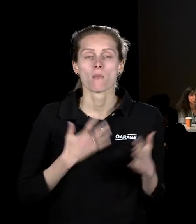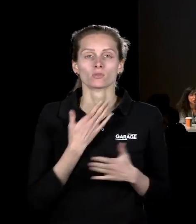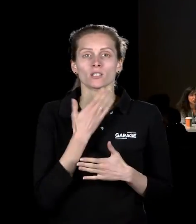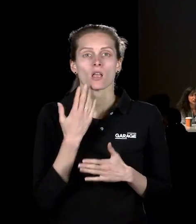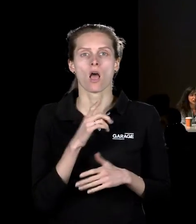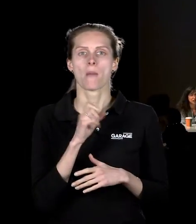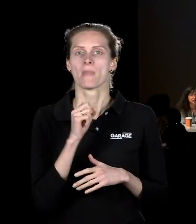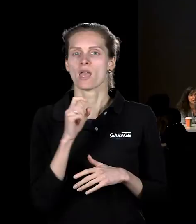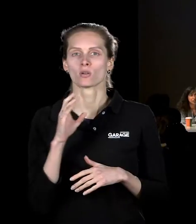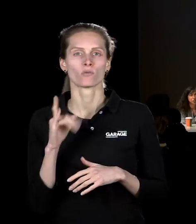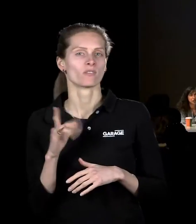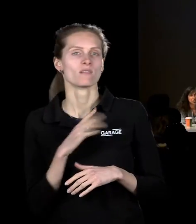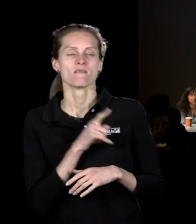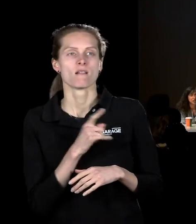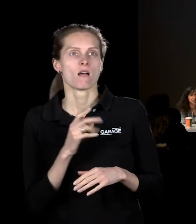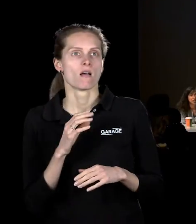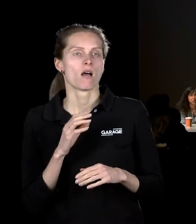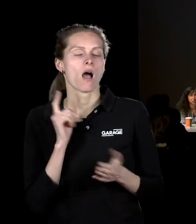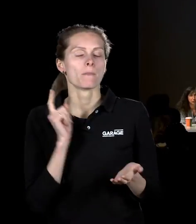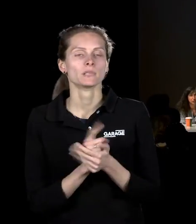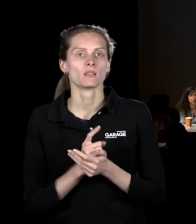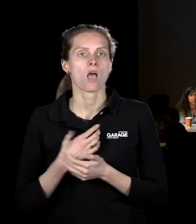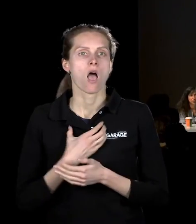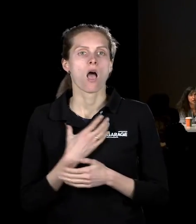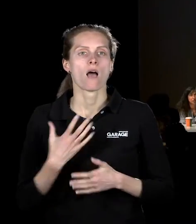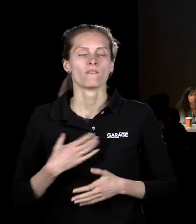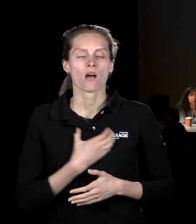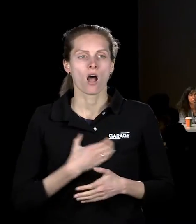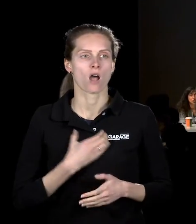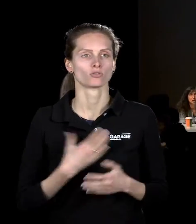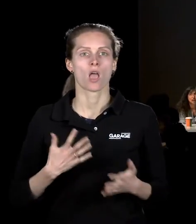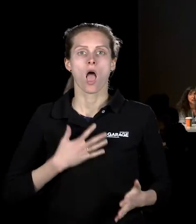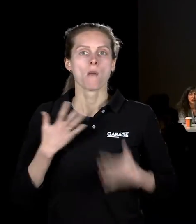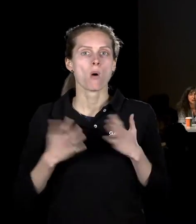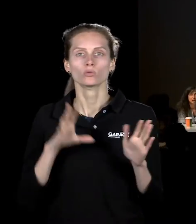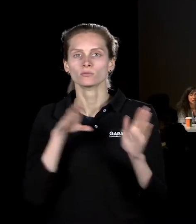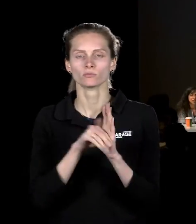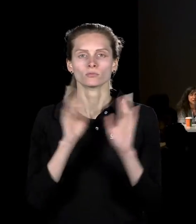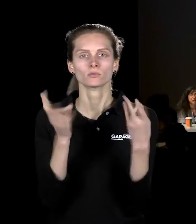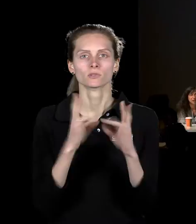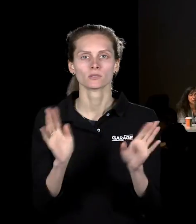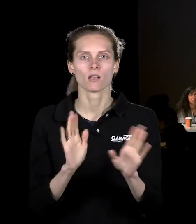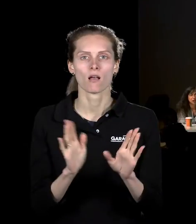ни в коем случае не делать эти работы эмоциональными. Это абсолютно такая объективная, научная,